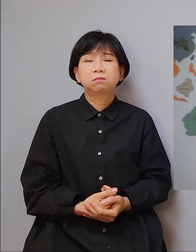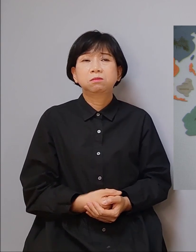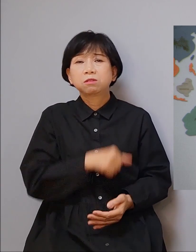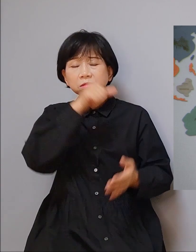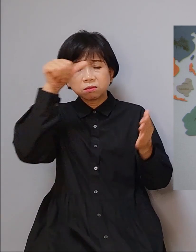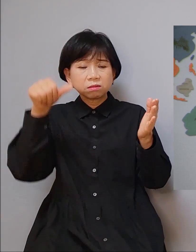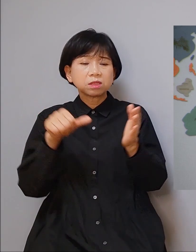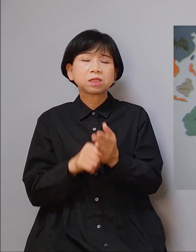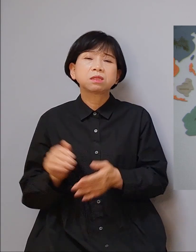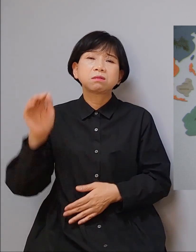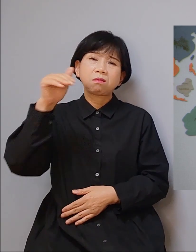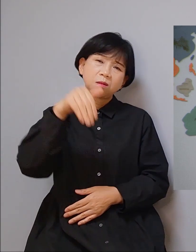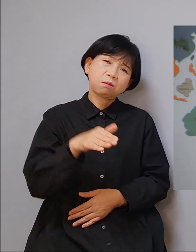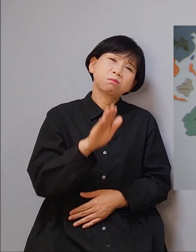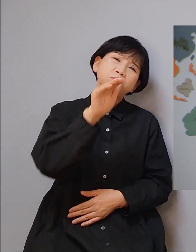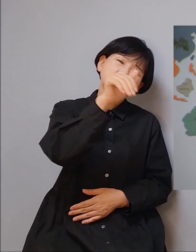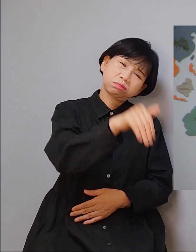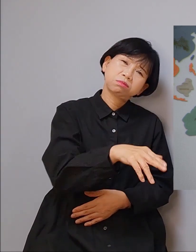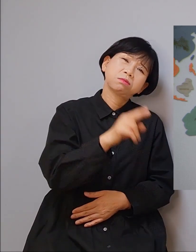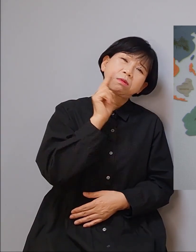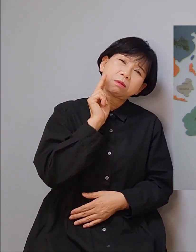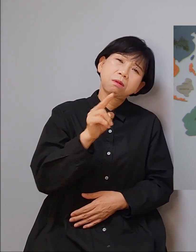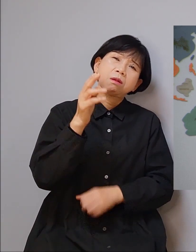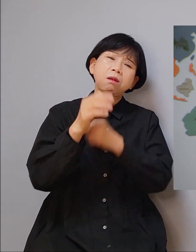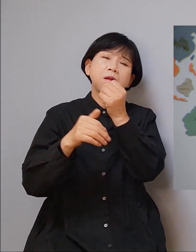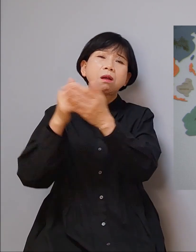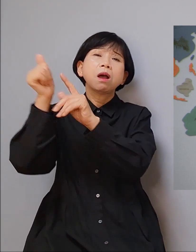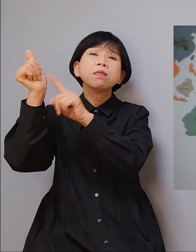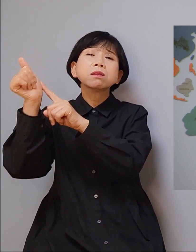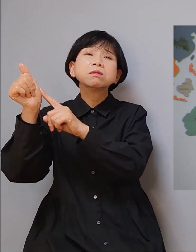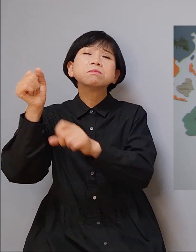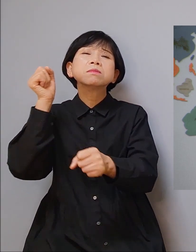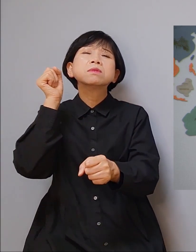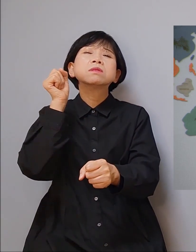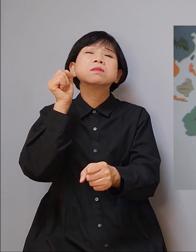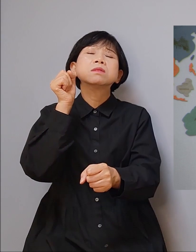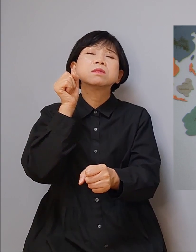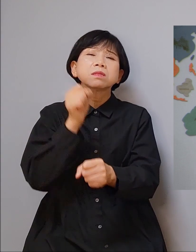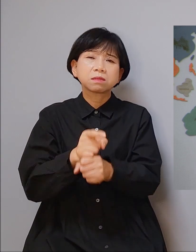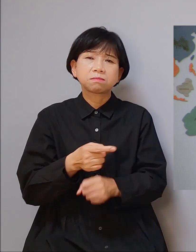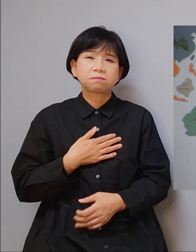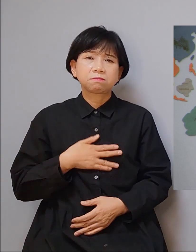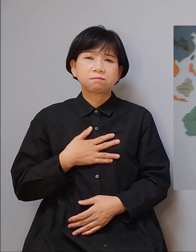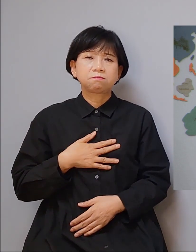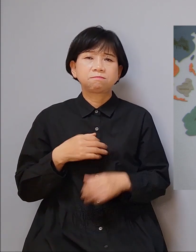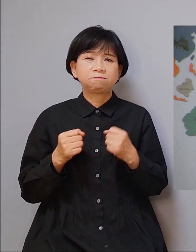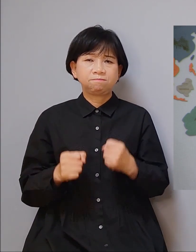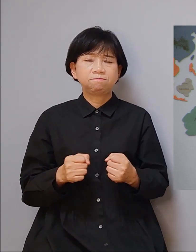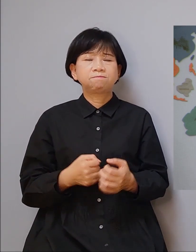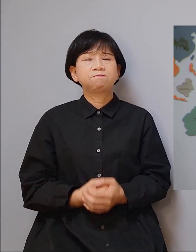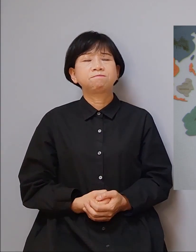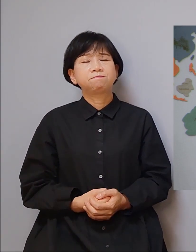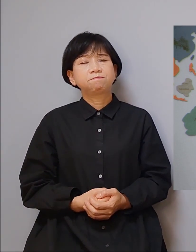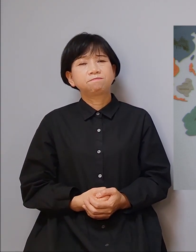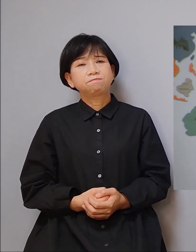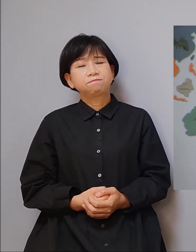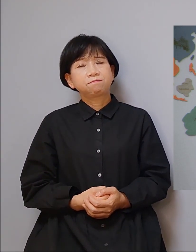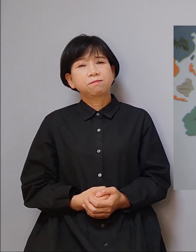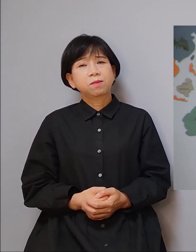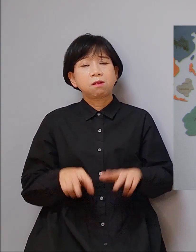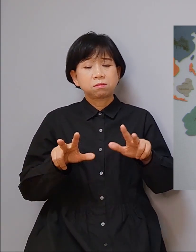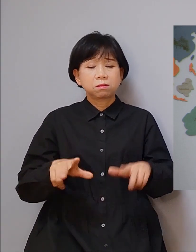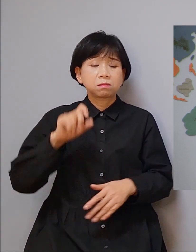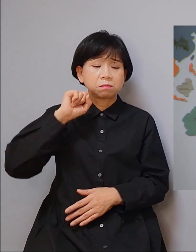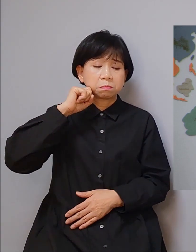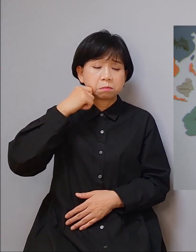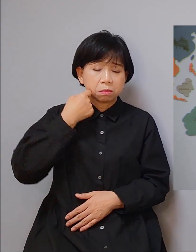하지만 하나님은 다 이미 알고 계셨습니다. 당장